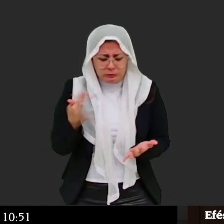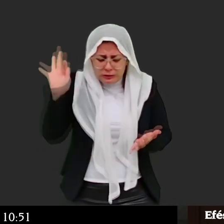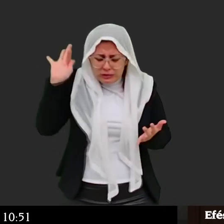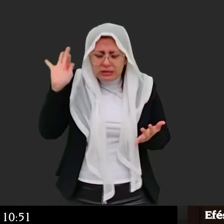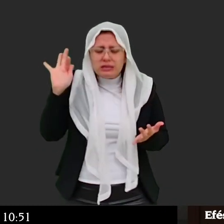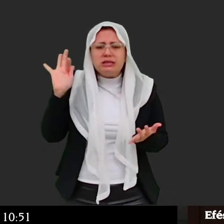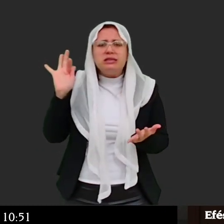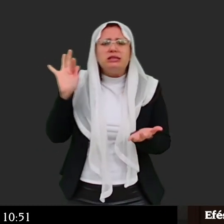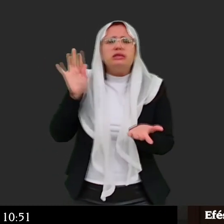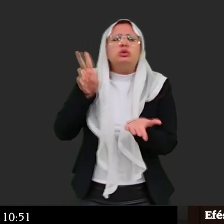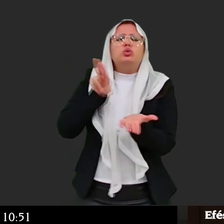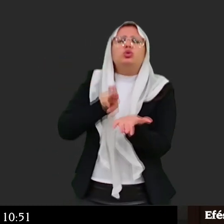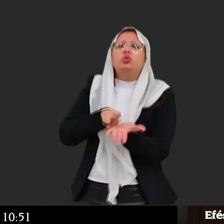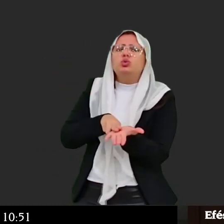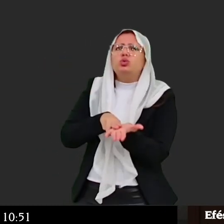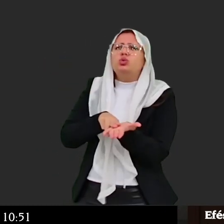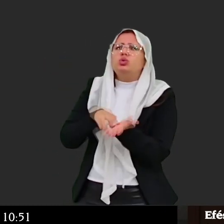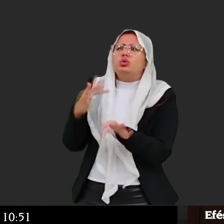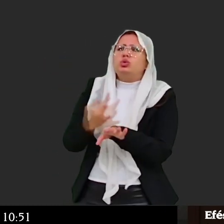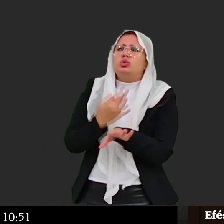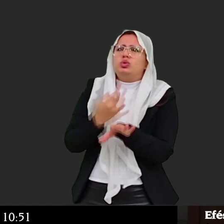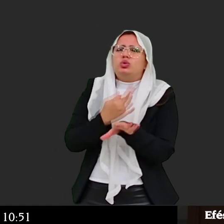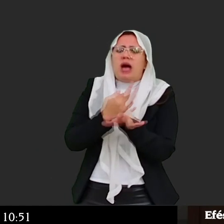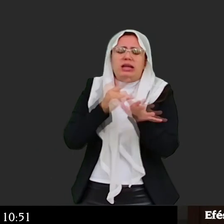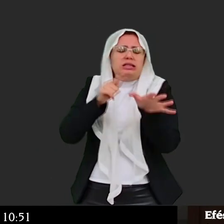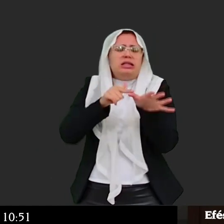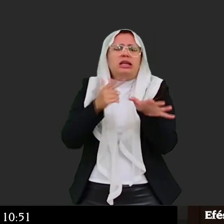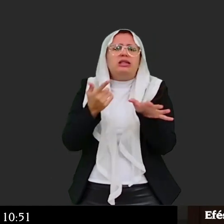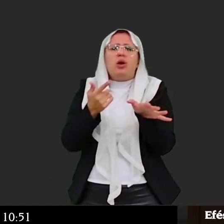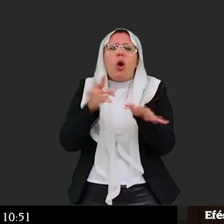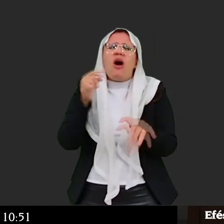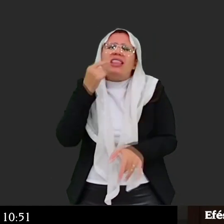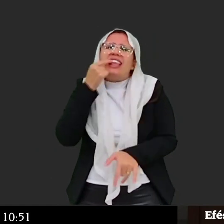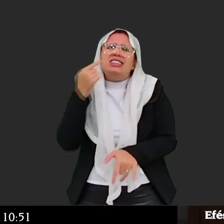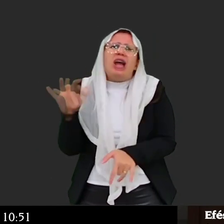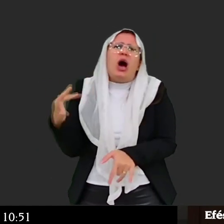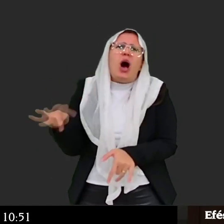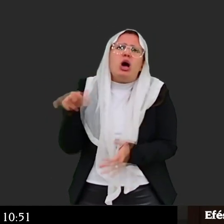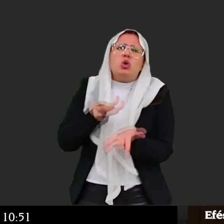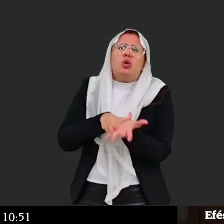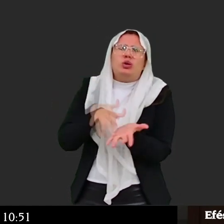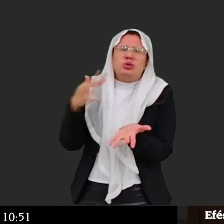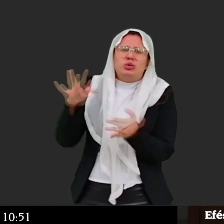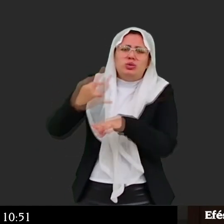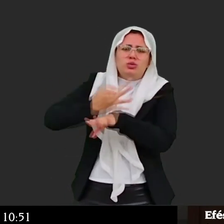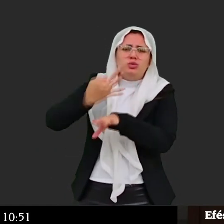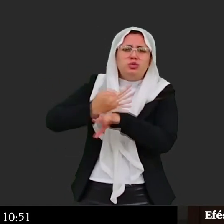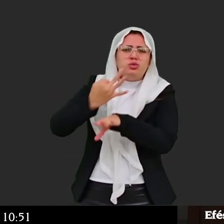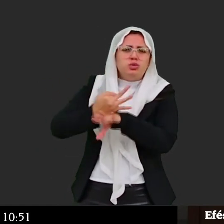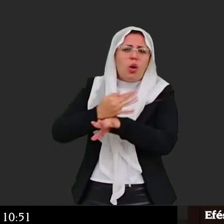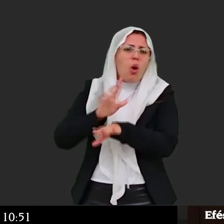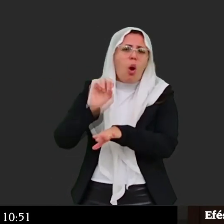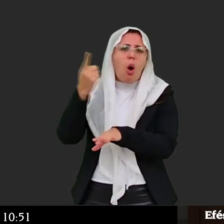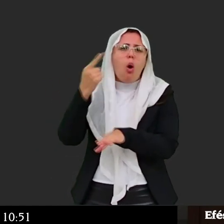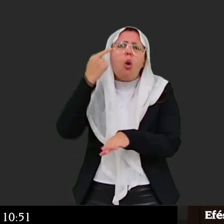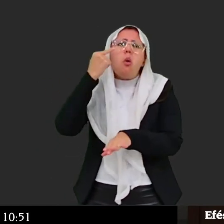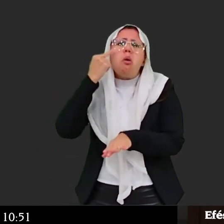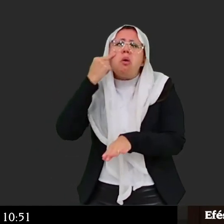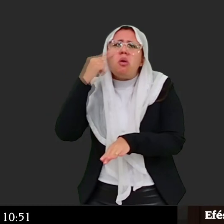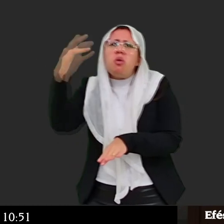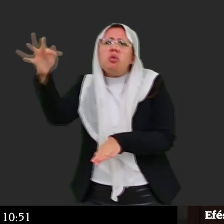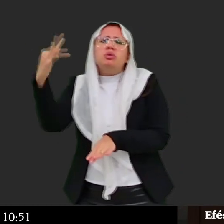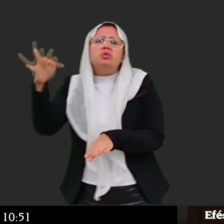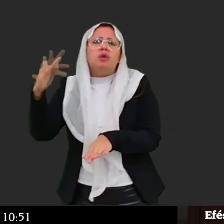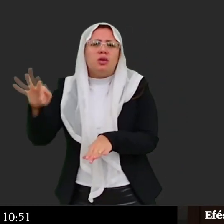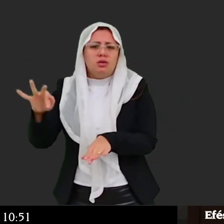não suporta a dor num dedo, uma dor de dente, uma dor nos olhos. Quem